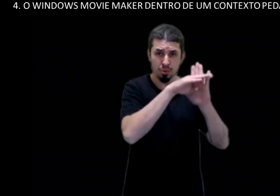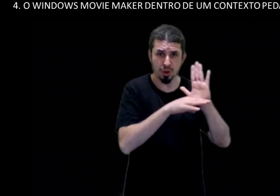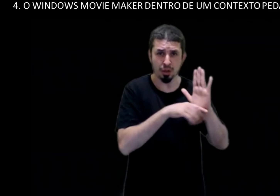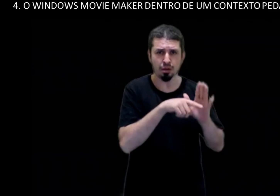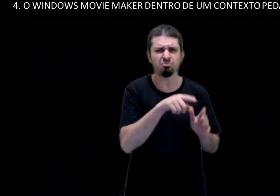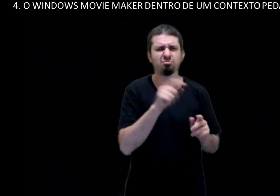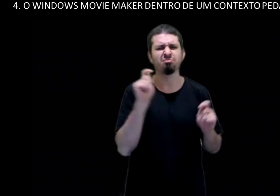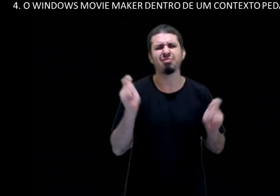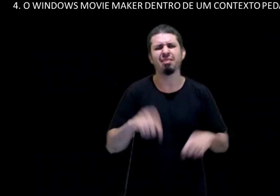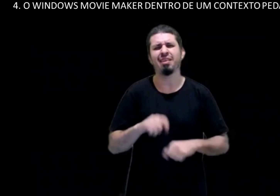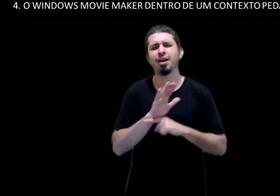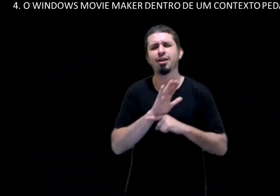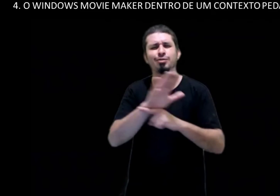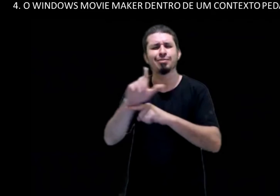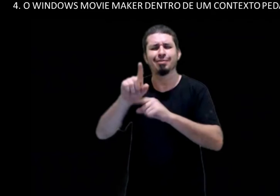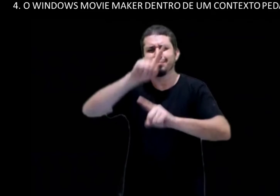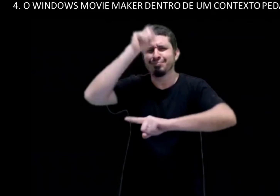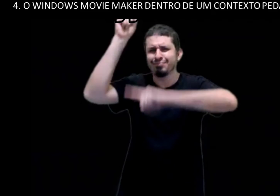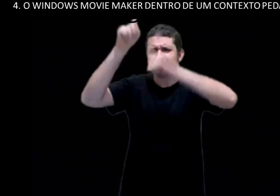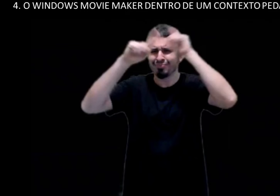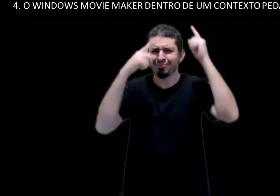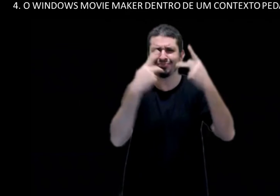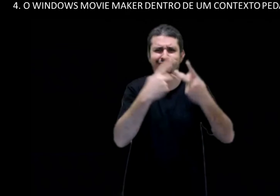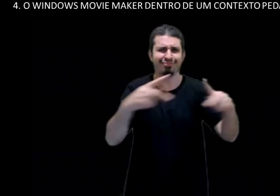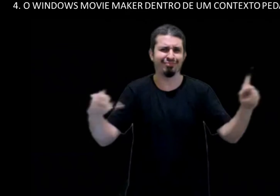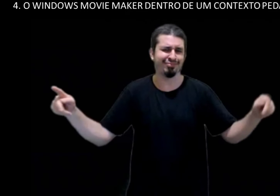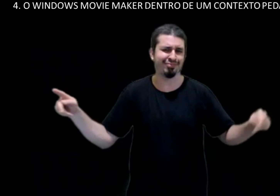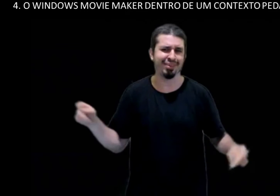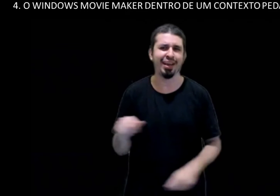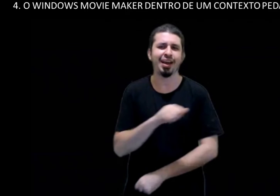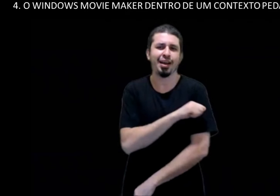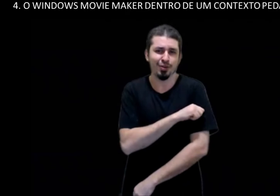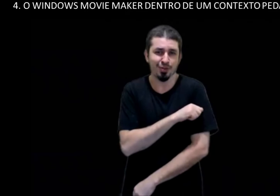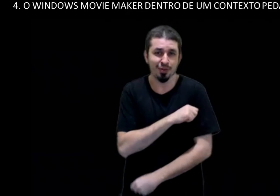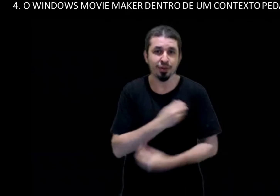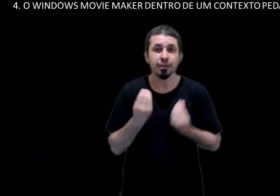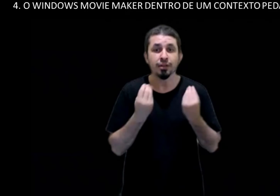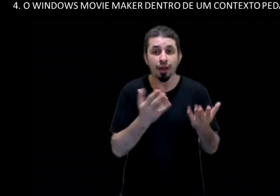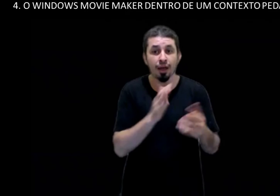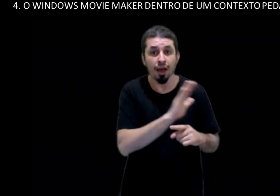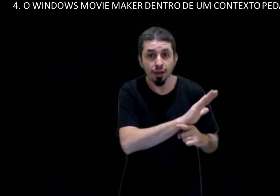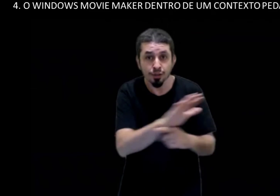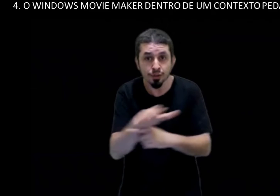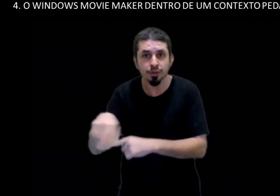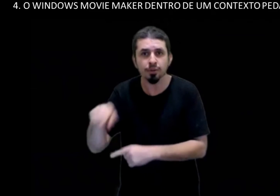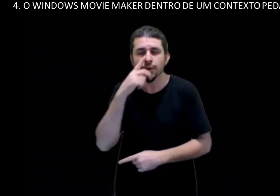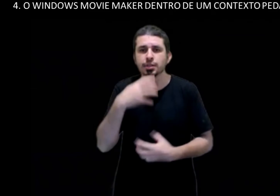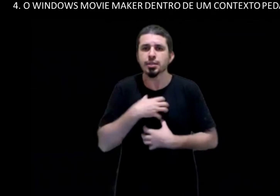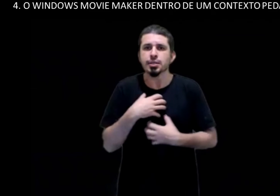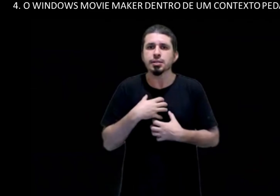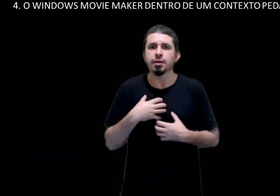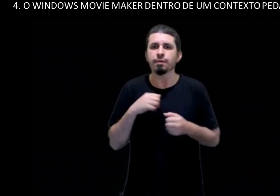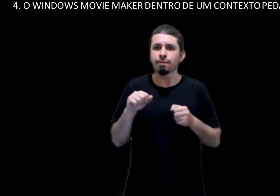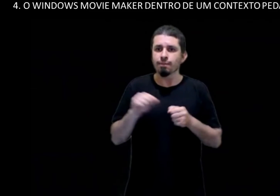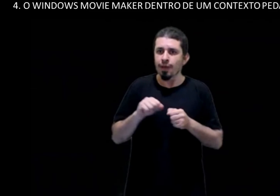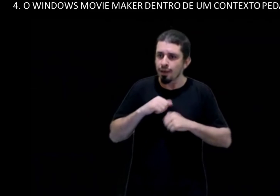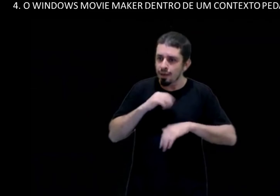software ajuda a estimular a criatividade do aluno, ao mesmo tempo que confere a ele o estatuto de